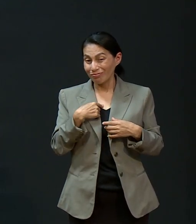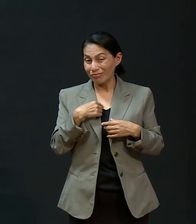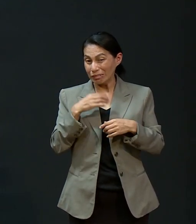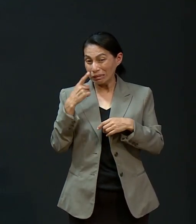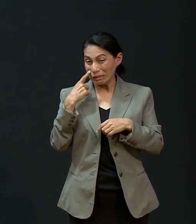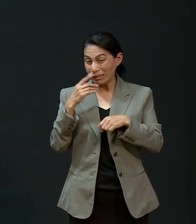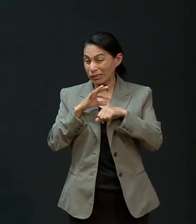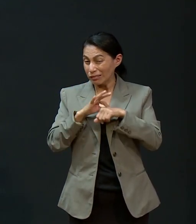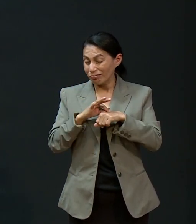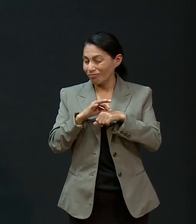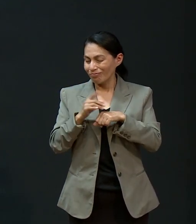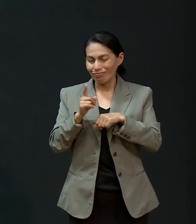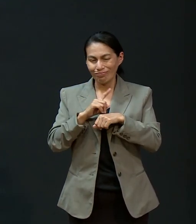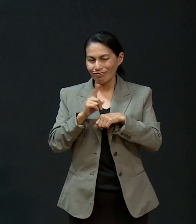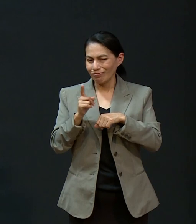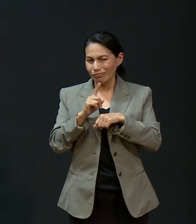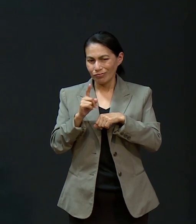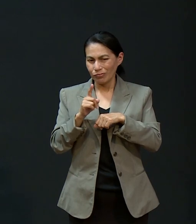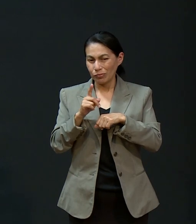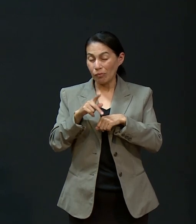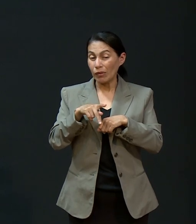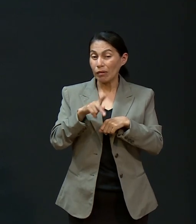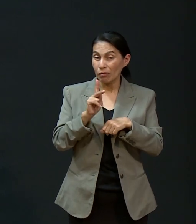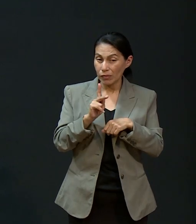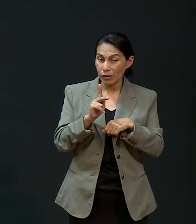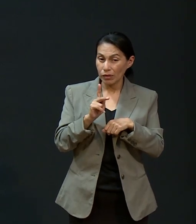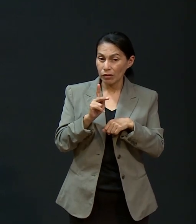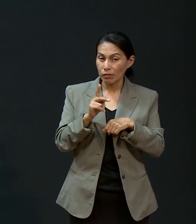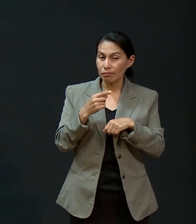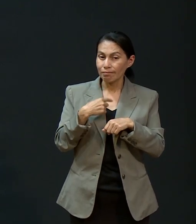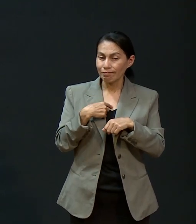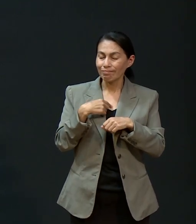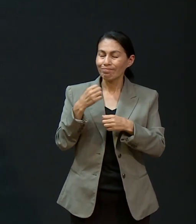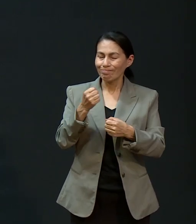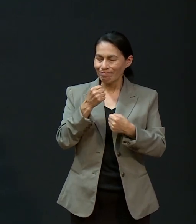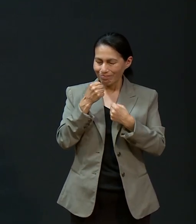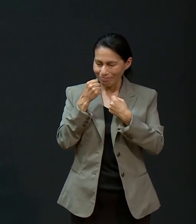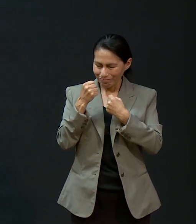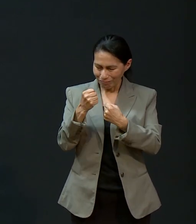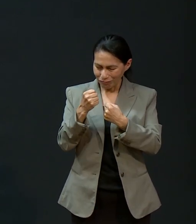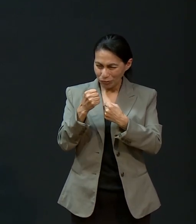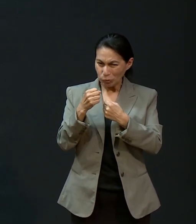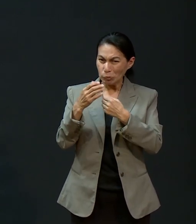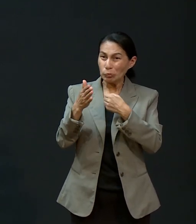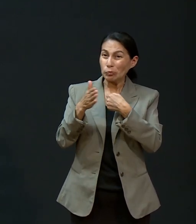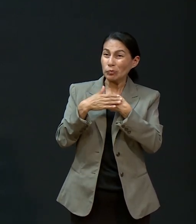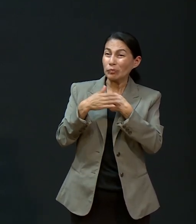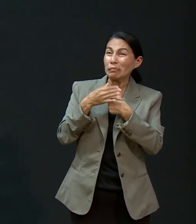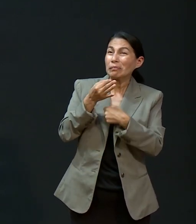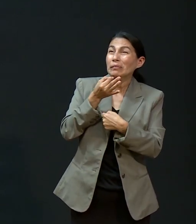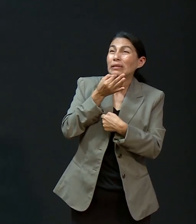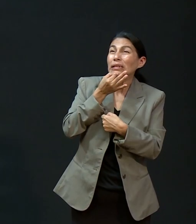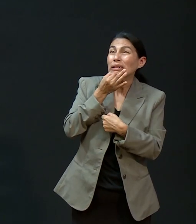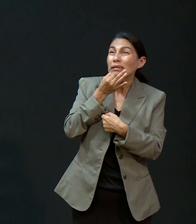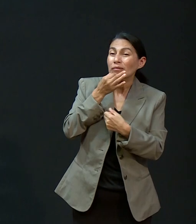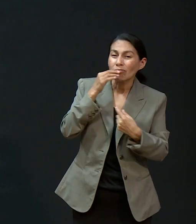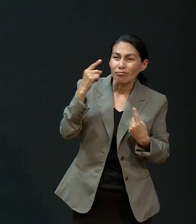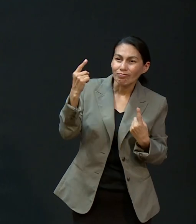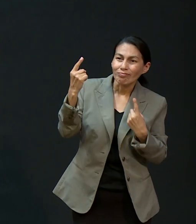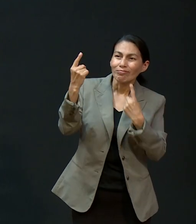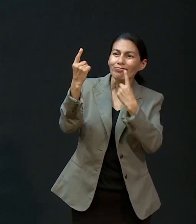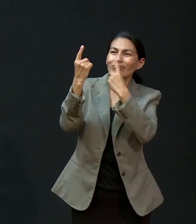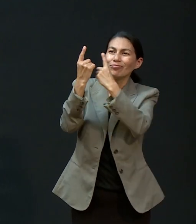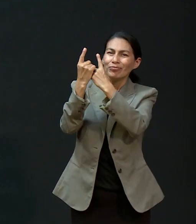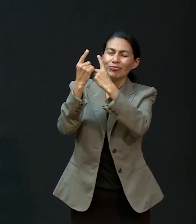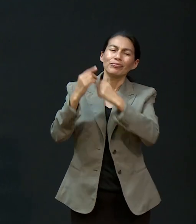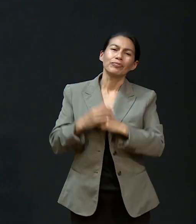porque yo no la tuve. Sin embargo, así, yo sé que muy pronto la voy a ver. Amén. Y sé que muy